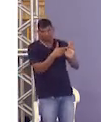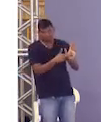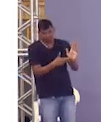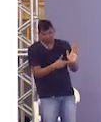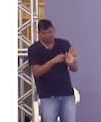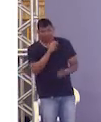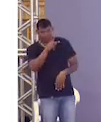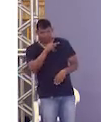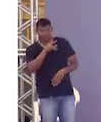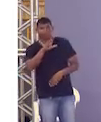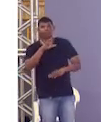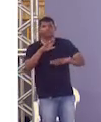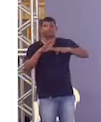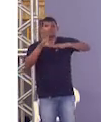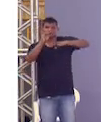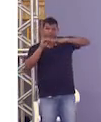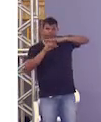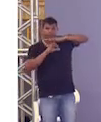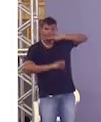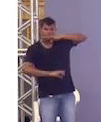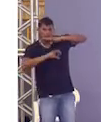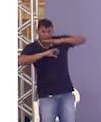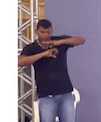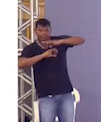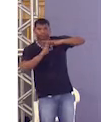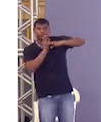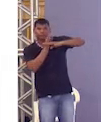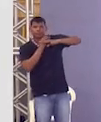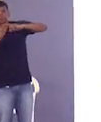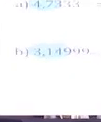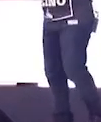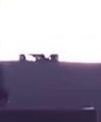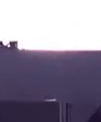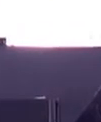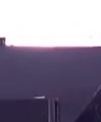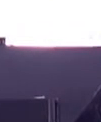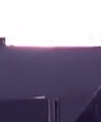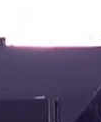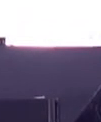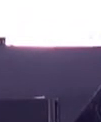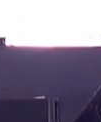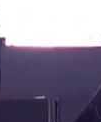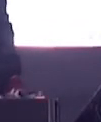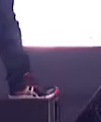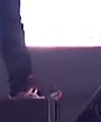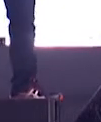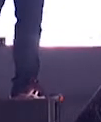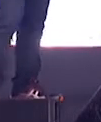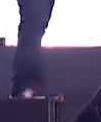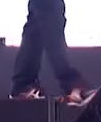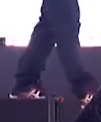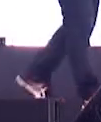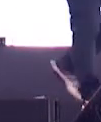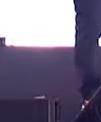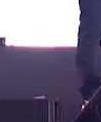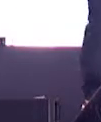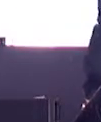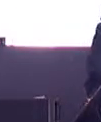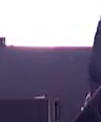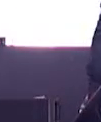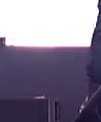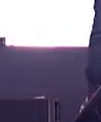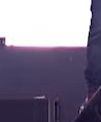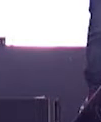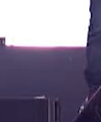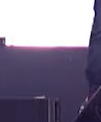um 9, ok? E o antiperíodo, ele tem dois algarismos, que é o